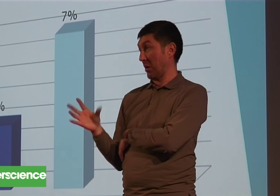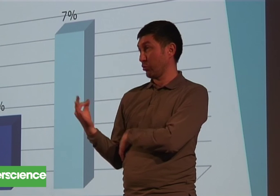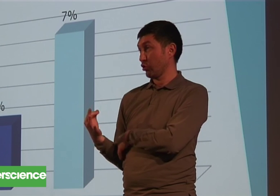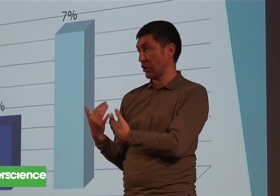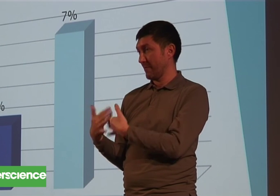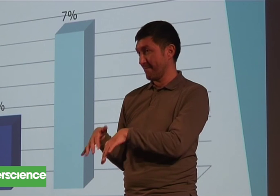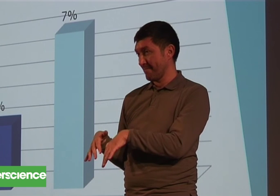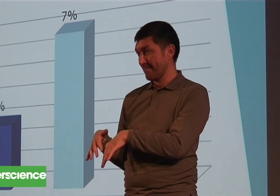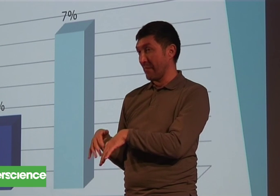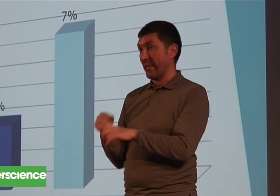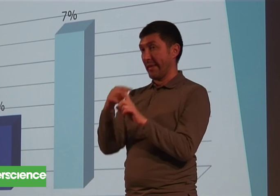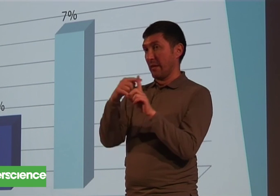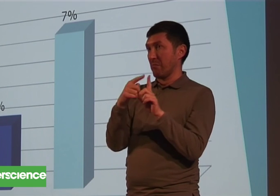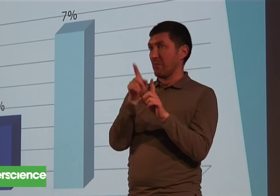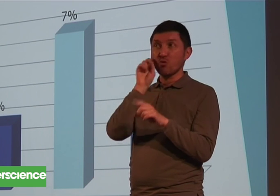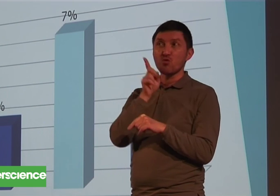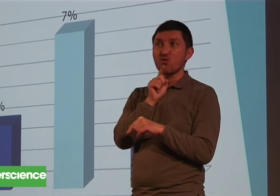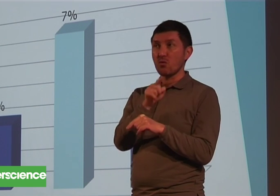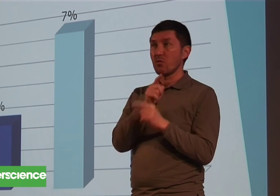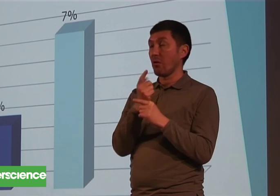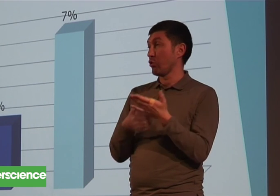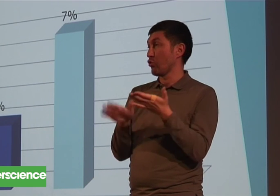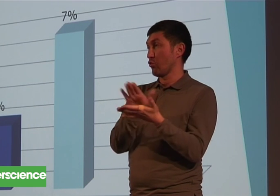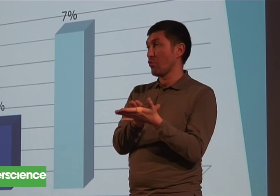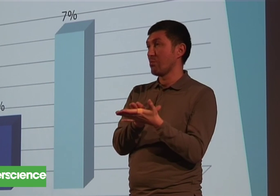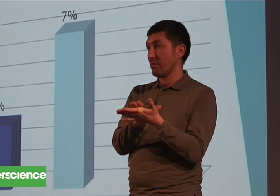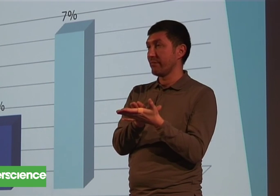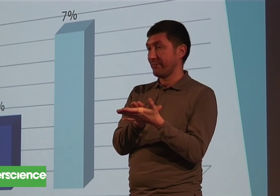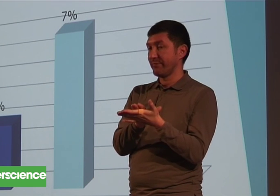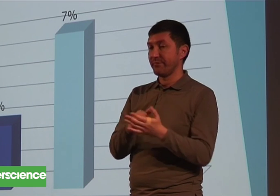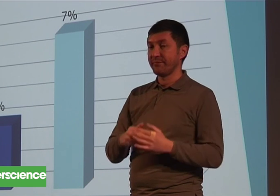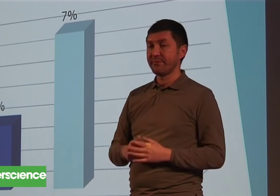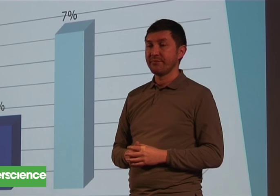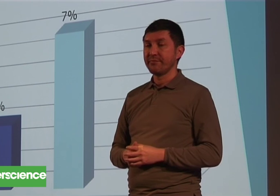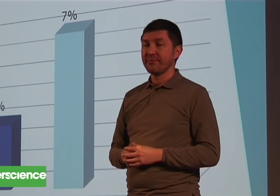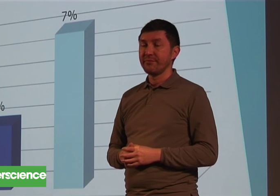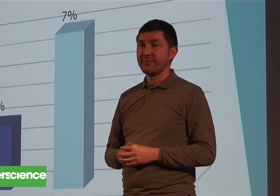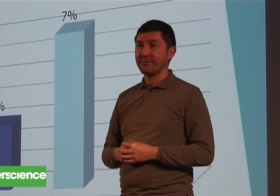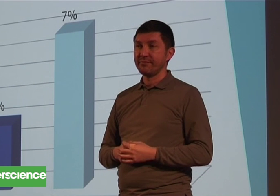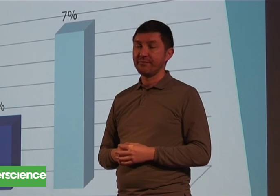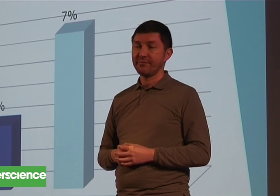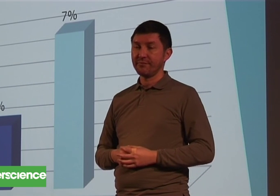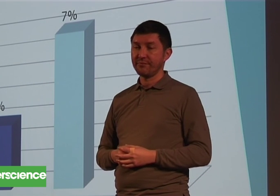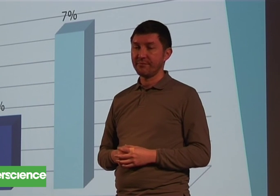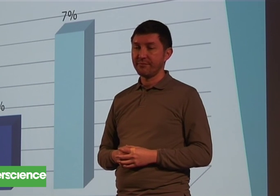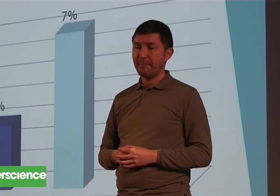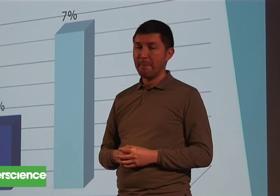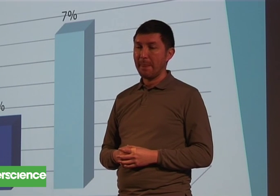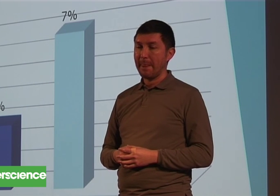populations du BSSM déclarent 2 fois plus de violences physiques subies. Et si on regarde à l'intérieur